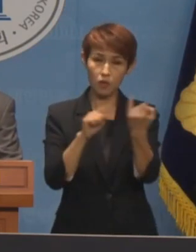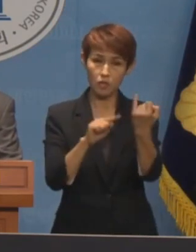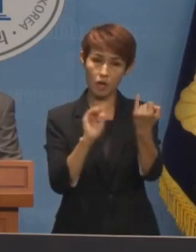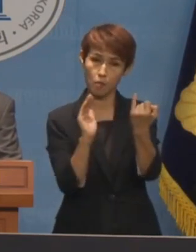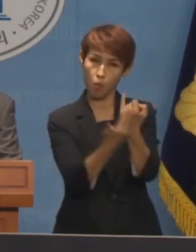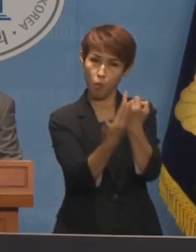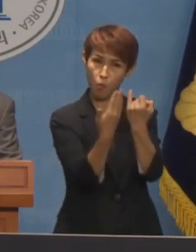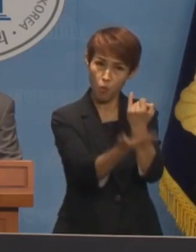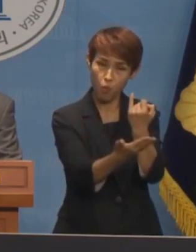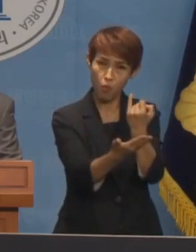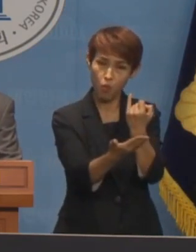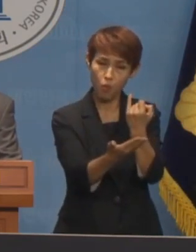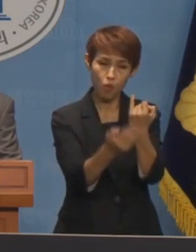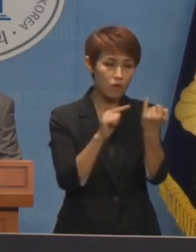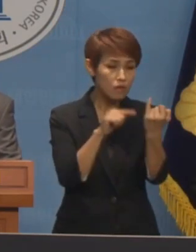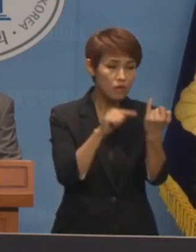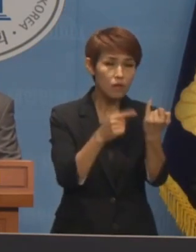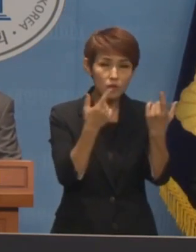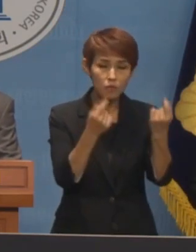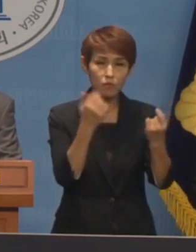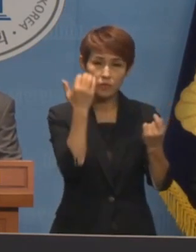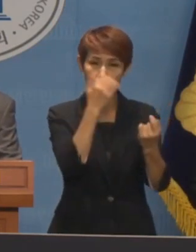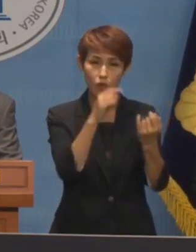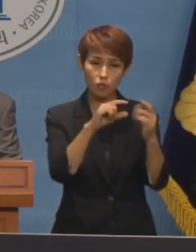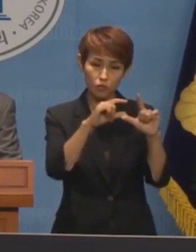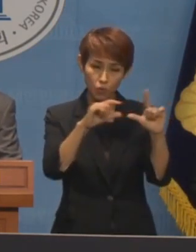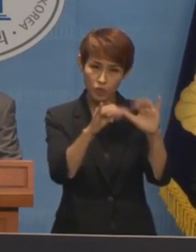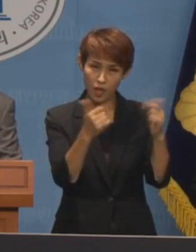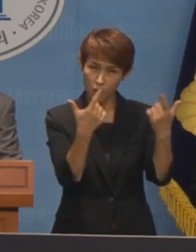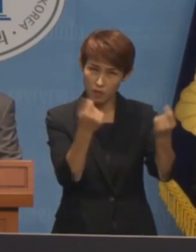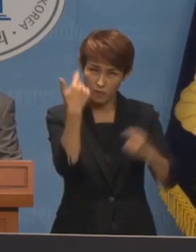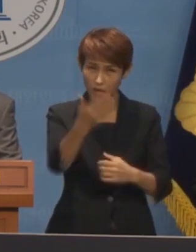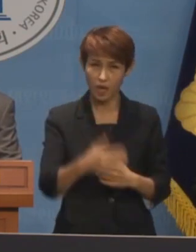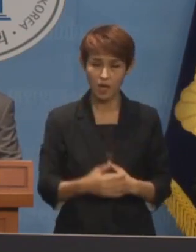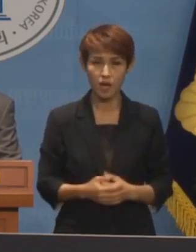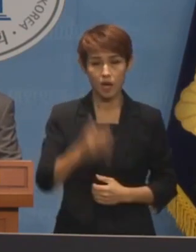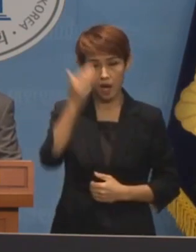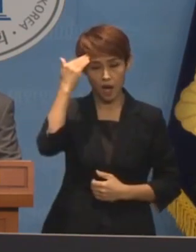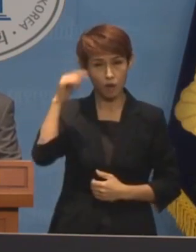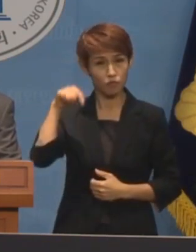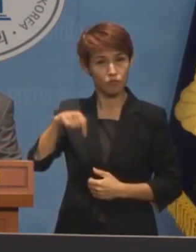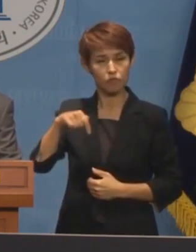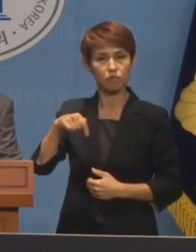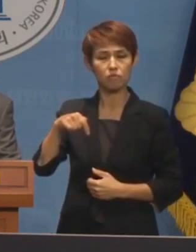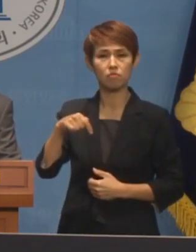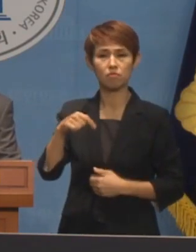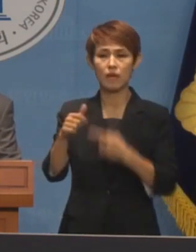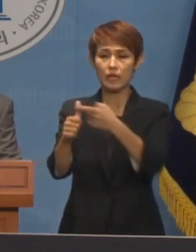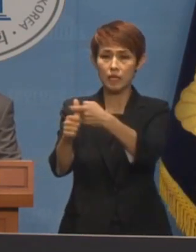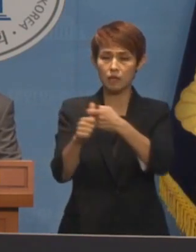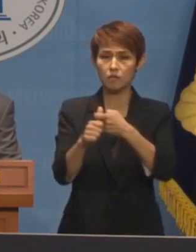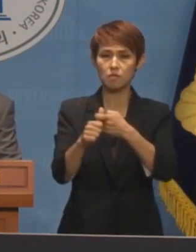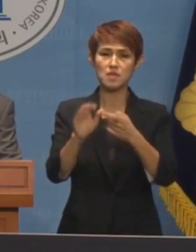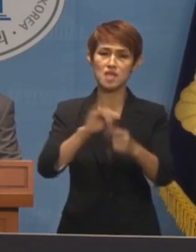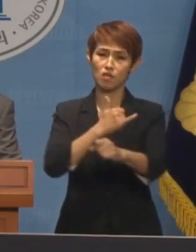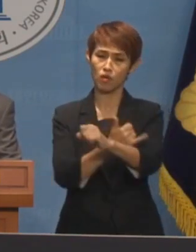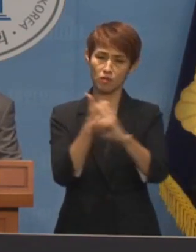될 성소수자입니까? 우리 사회가 간음을 인권이라고 보호해야 될